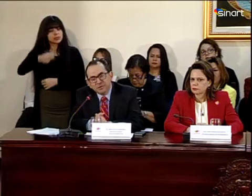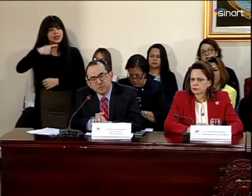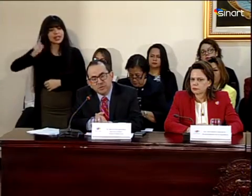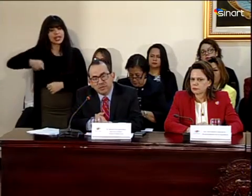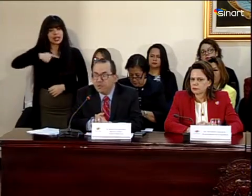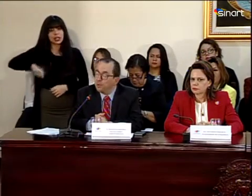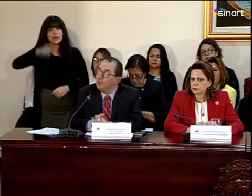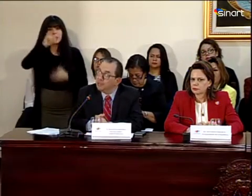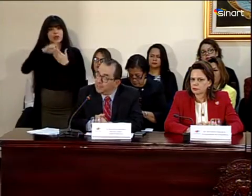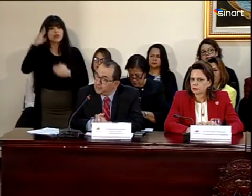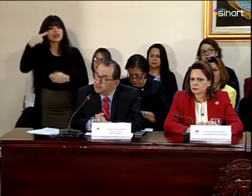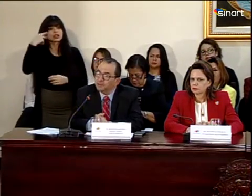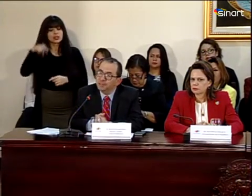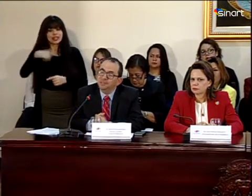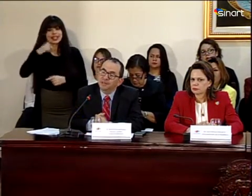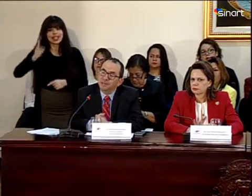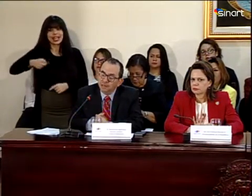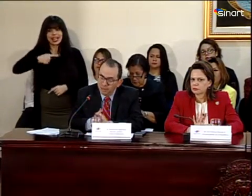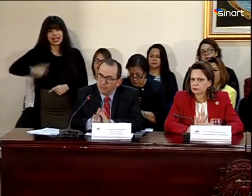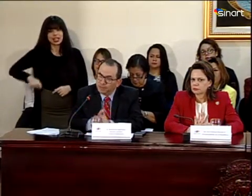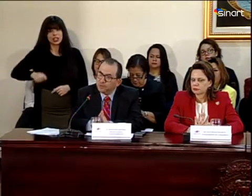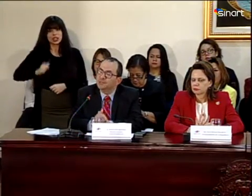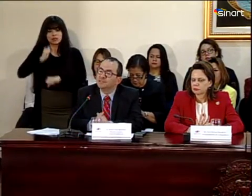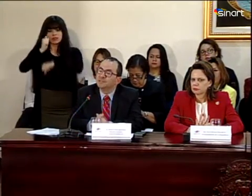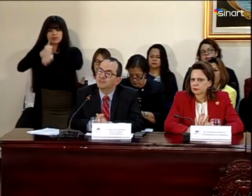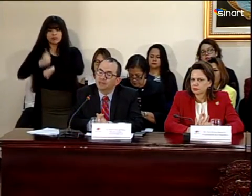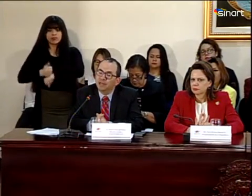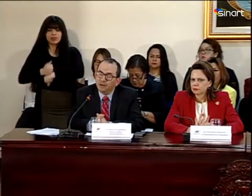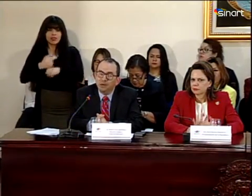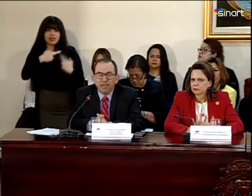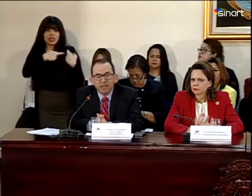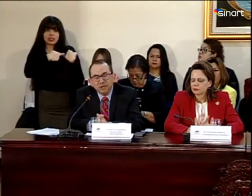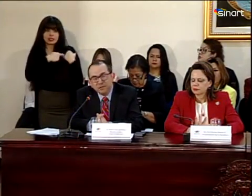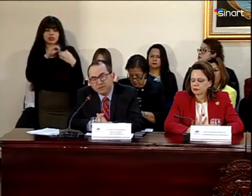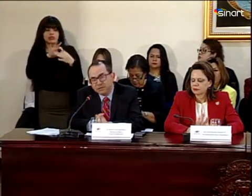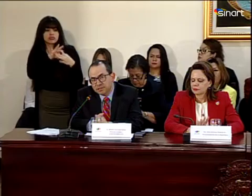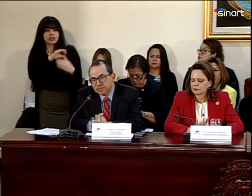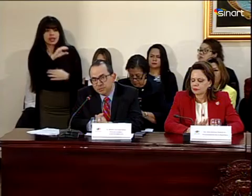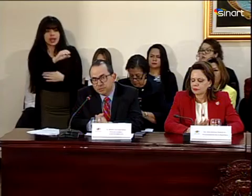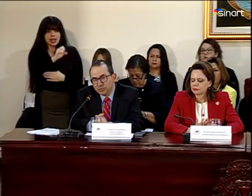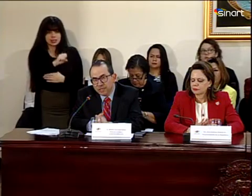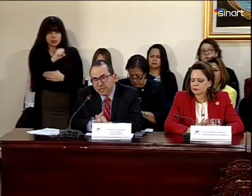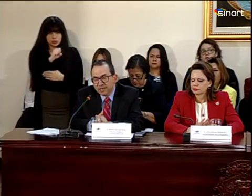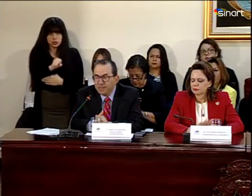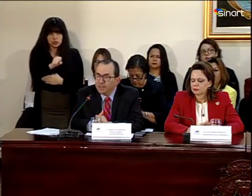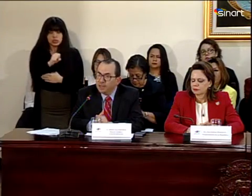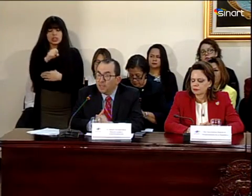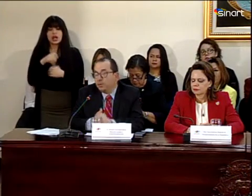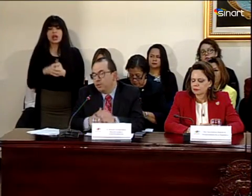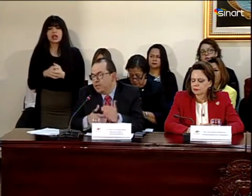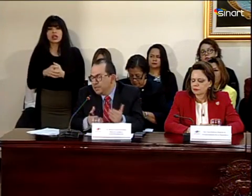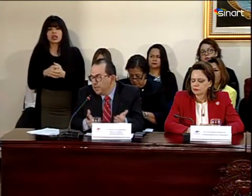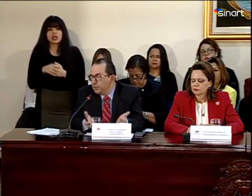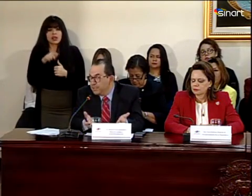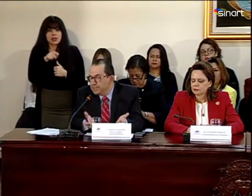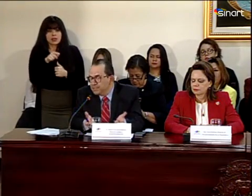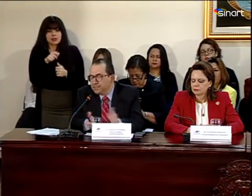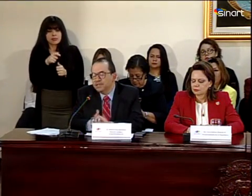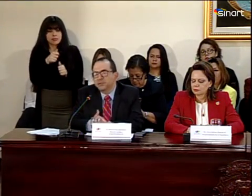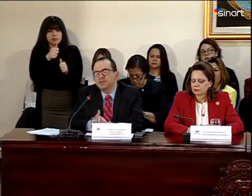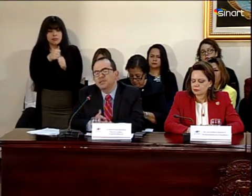esa razón que, como el decreto establece obligaciones a cargo de la Caja Costarricense de Seguro Social, que provienen de la